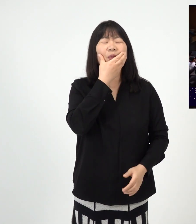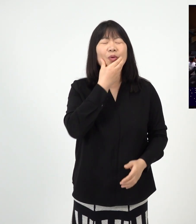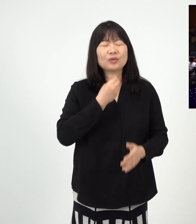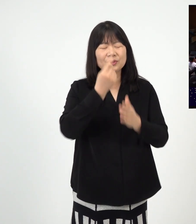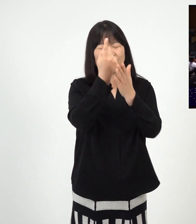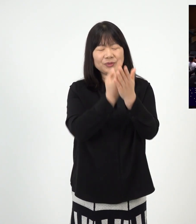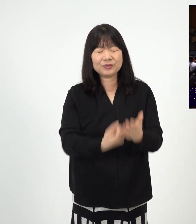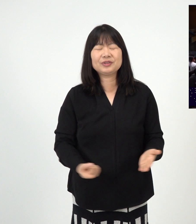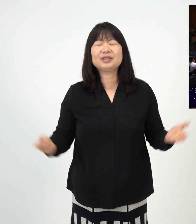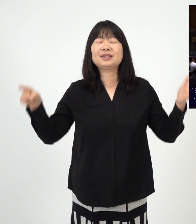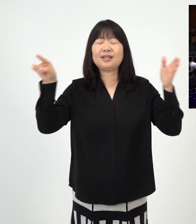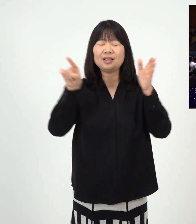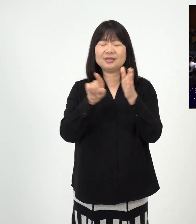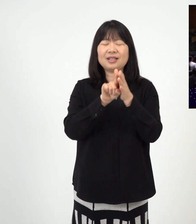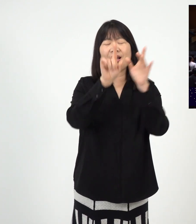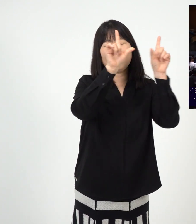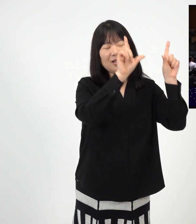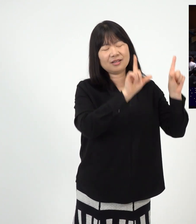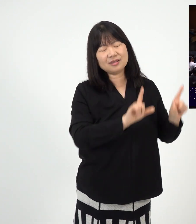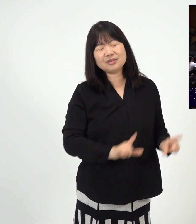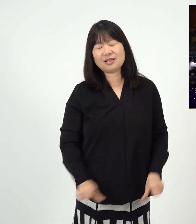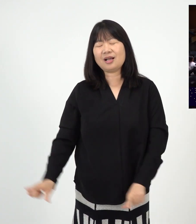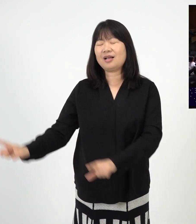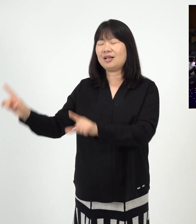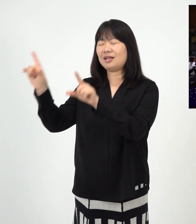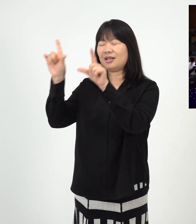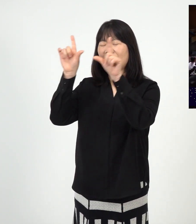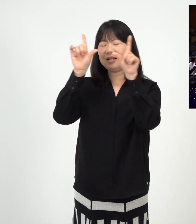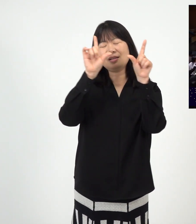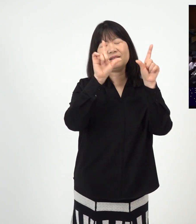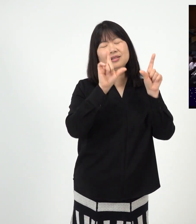예수와 복을 위해 살리라.